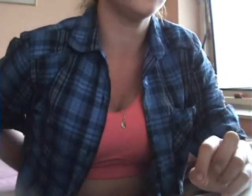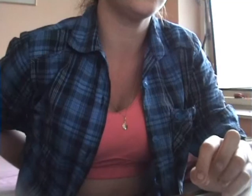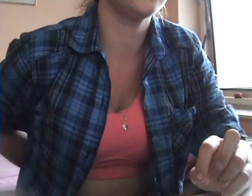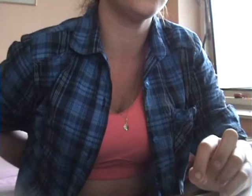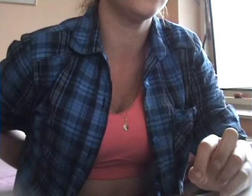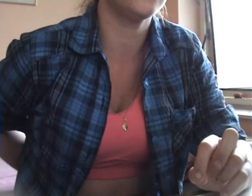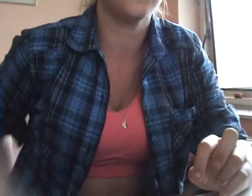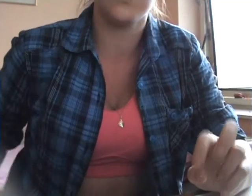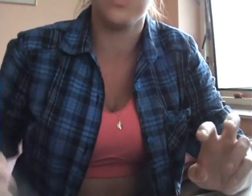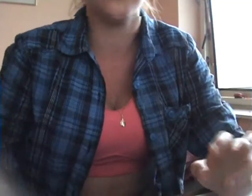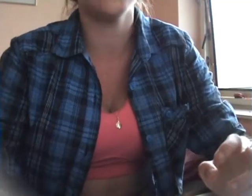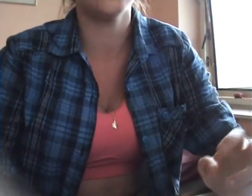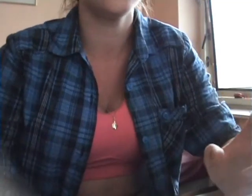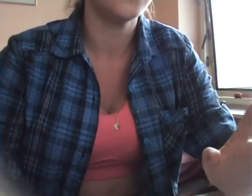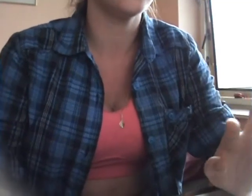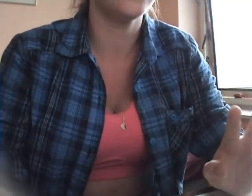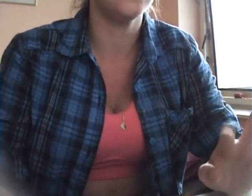Kdo pánku,